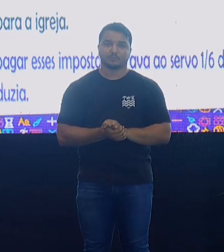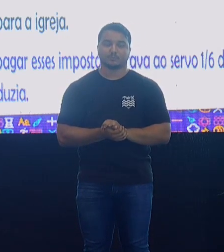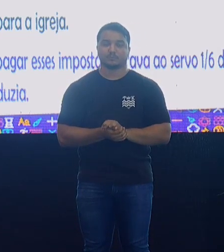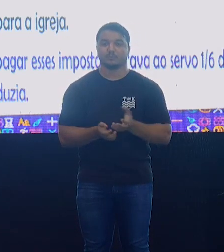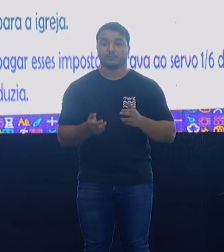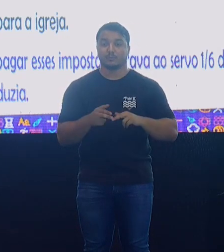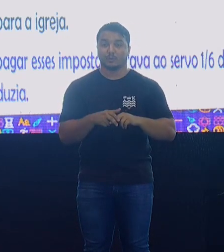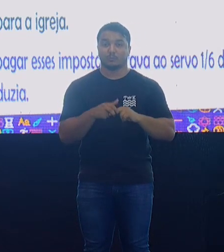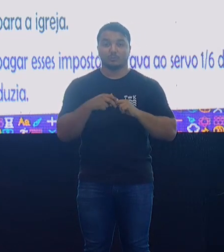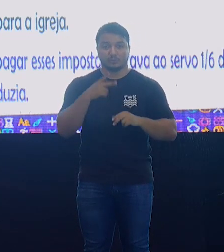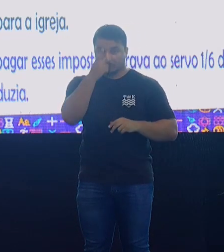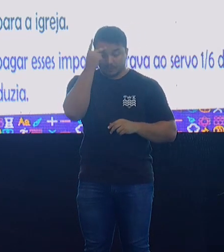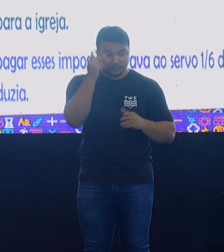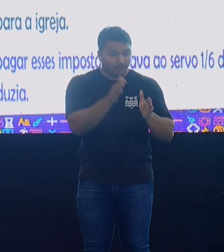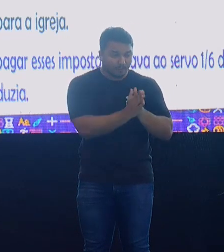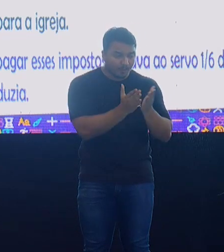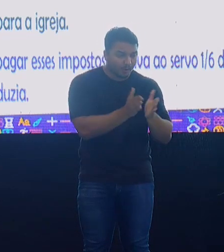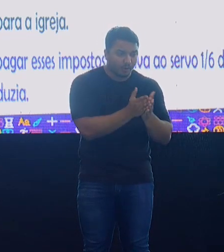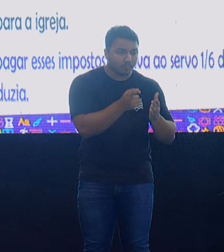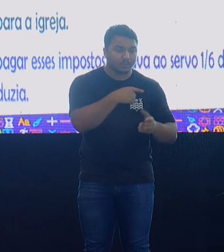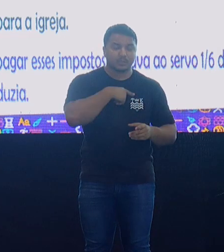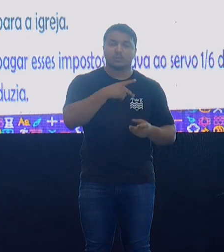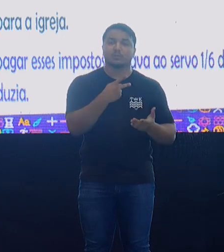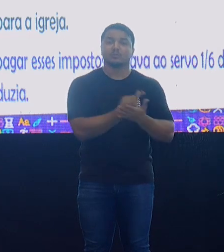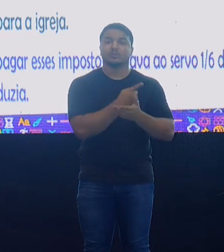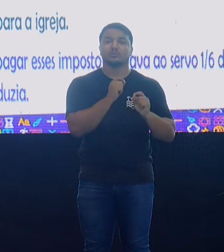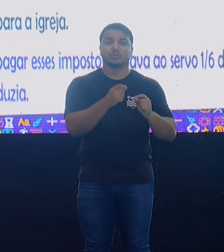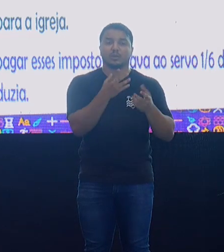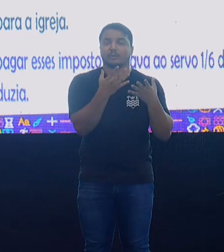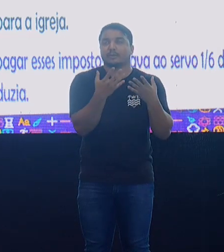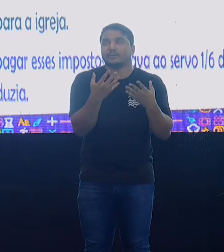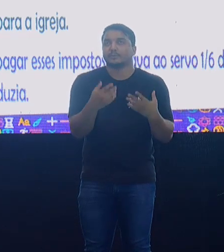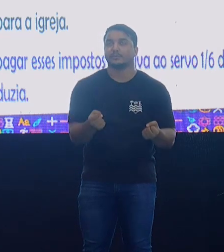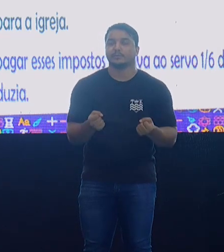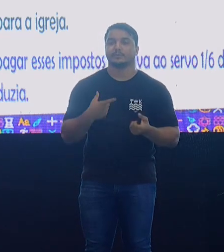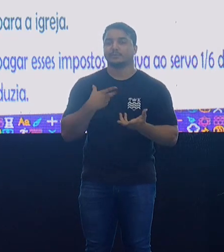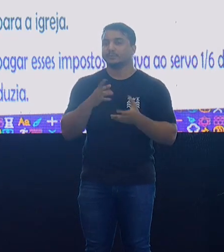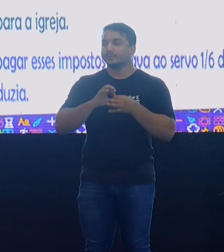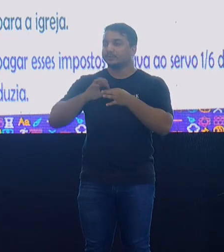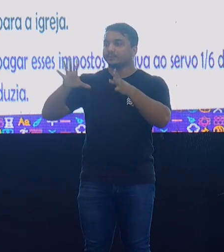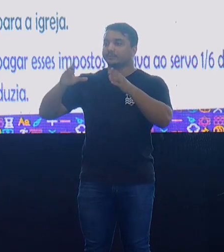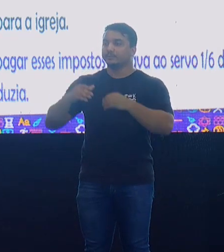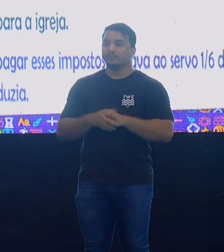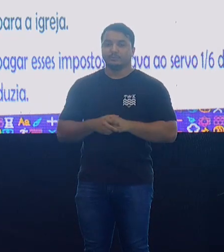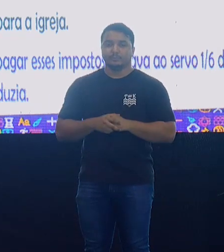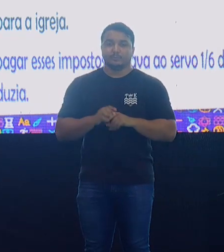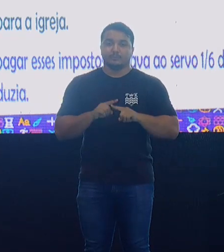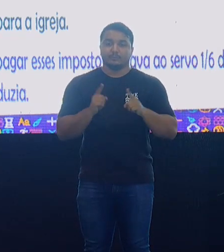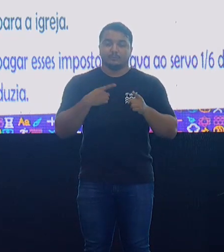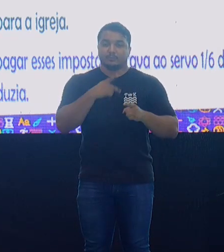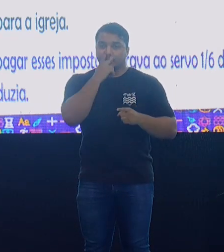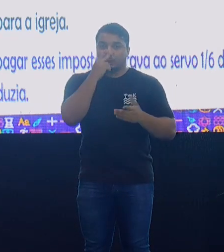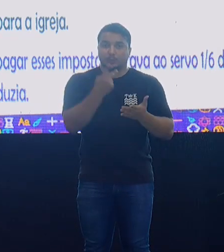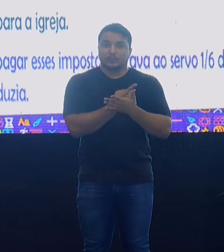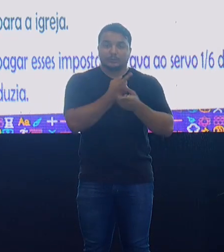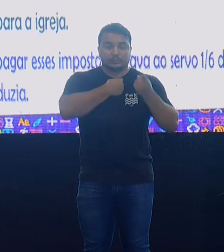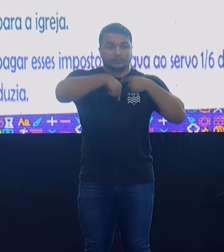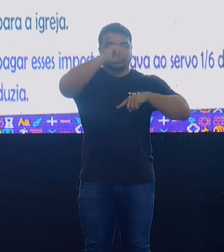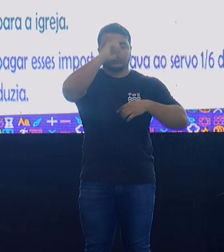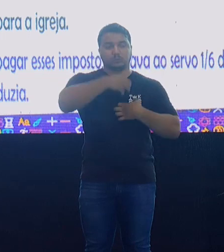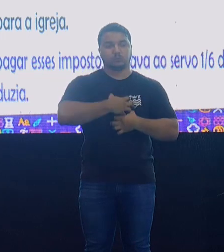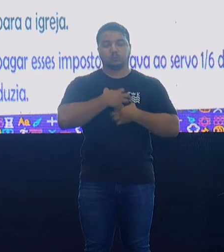E aí muitos servos acabavam aceitando isso daí, mesmo gerando